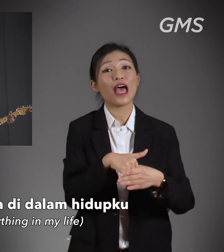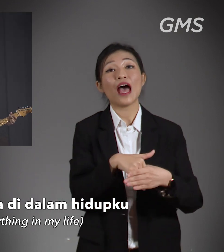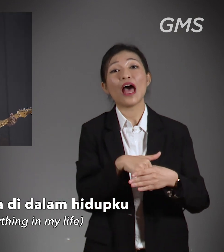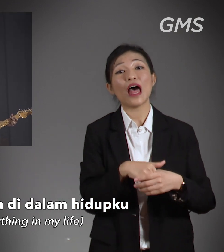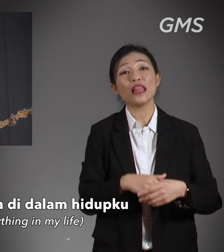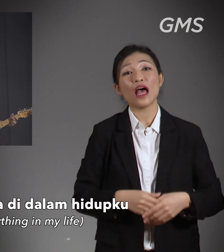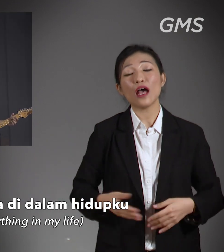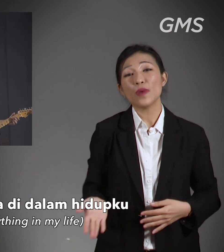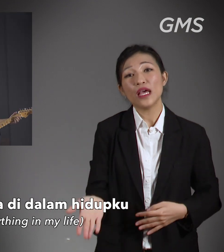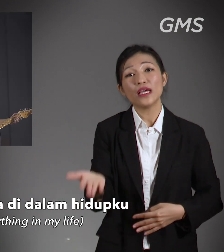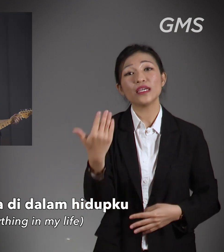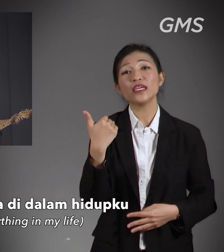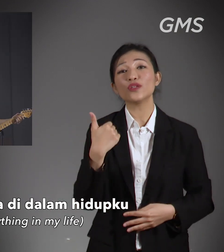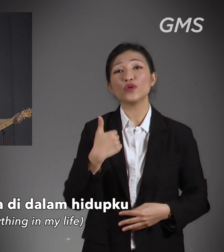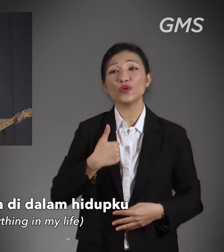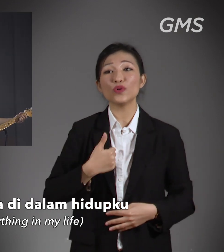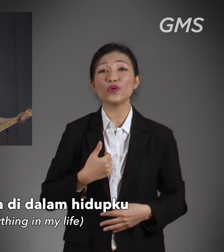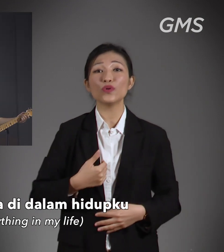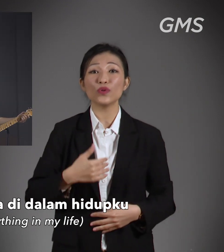di dalam